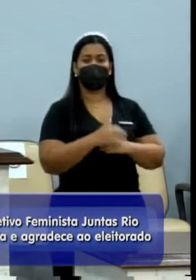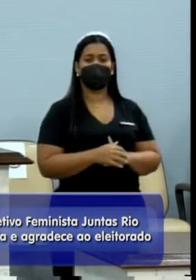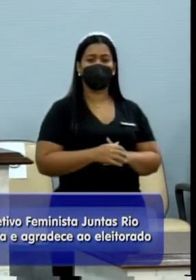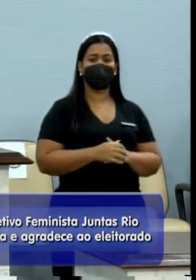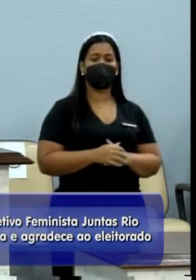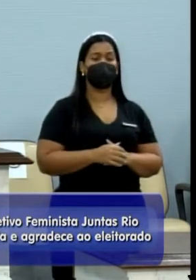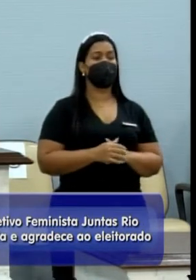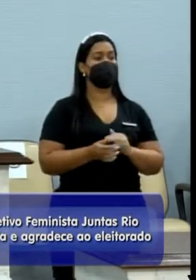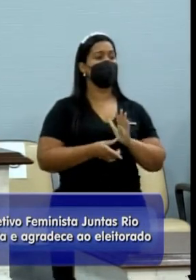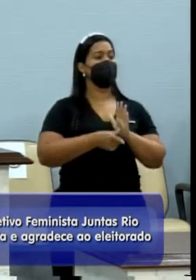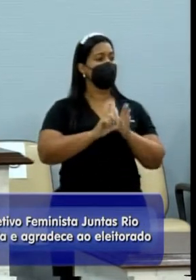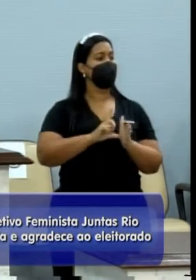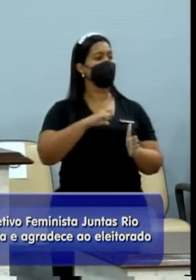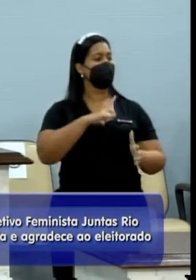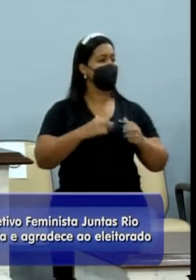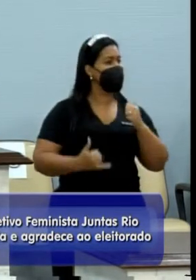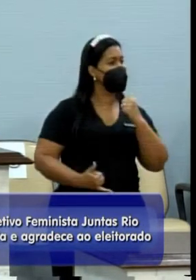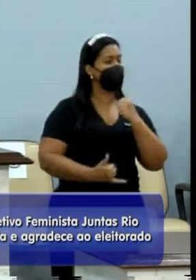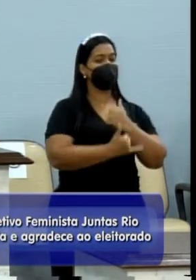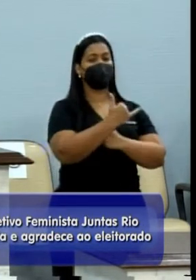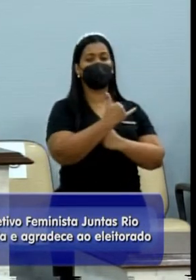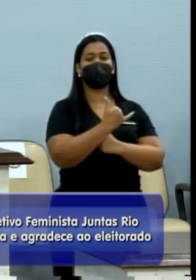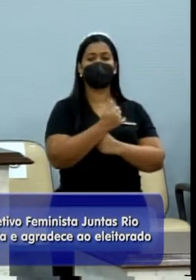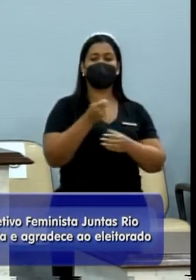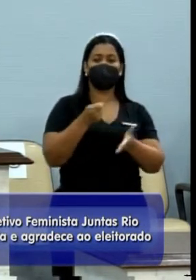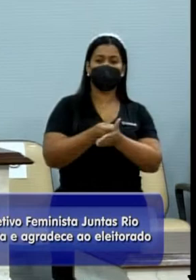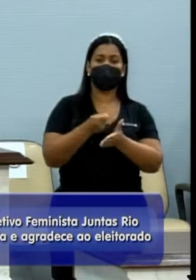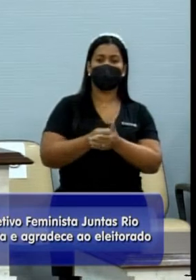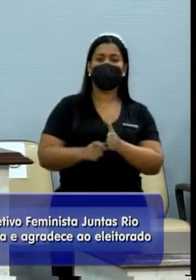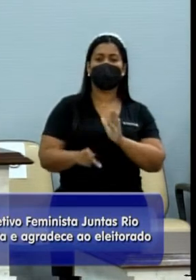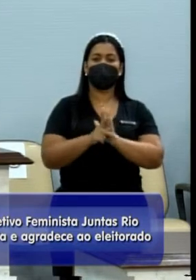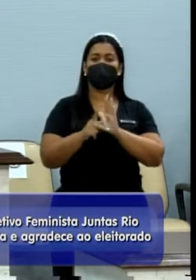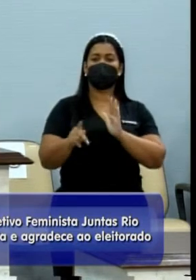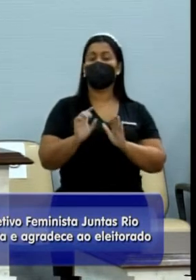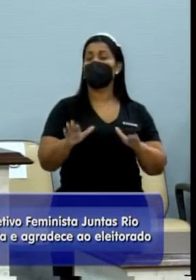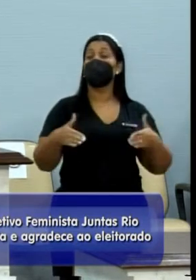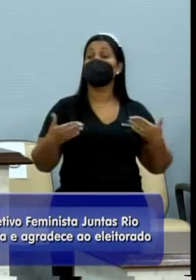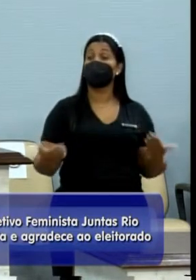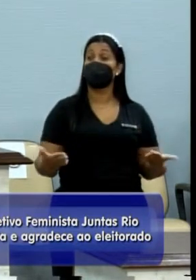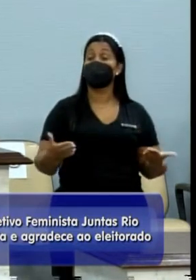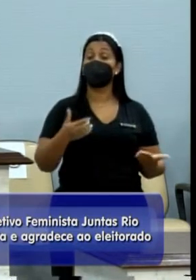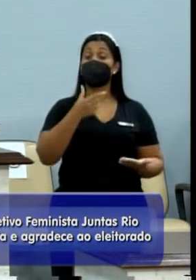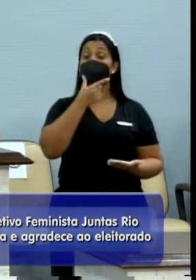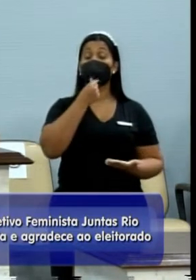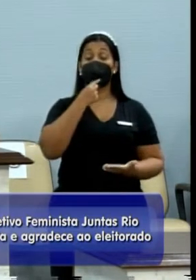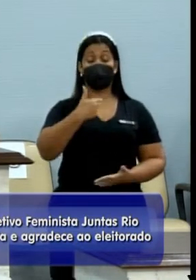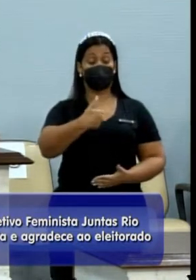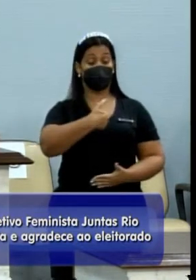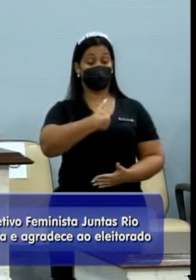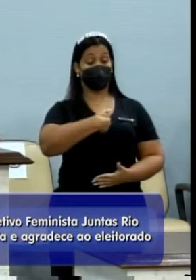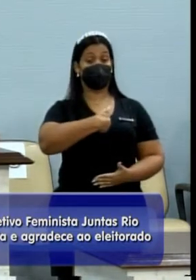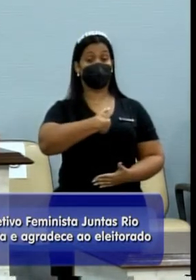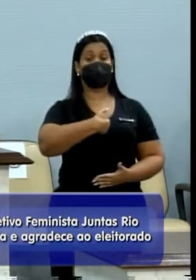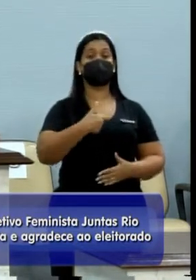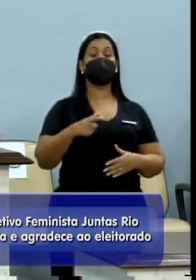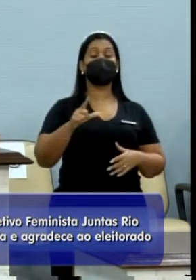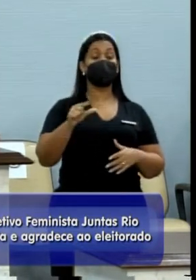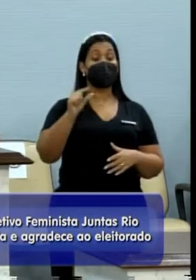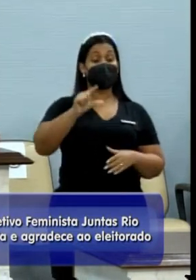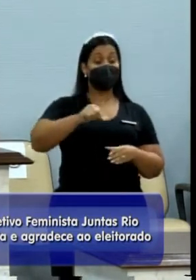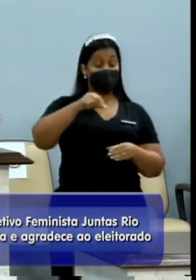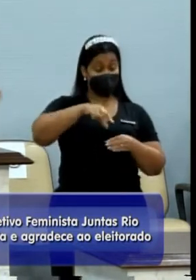Antes teve o golpe, a ditadura do Getúlio Vargas. Primeiramente, ele foi eleito